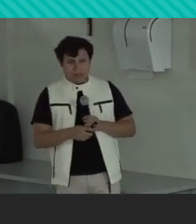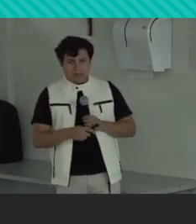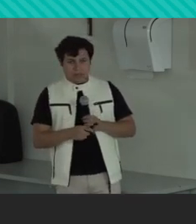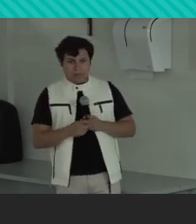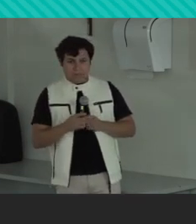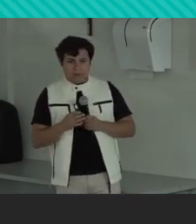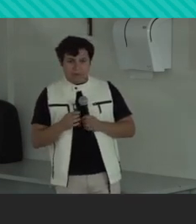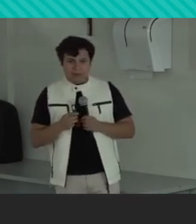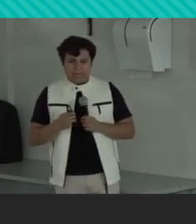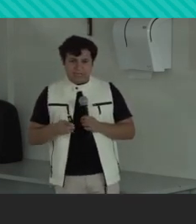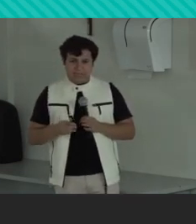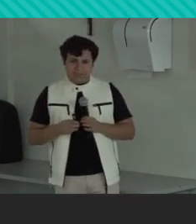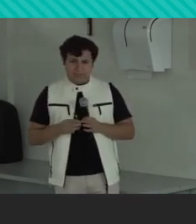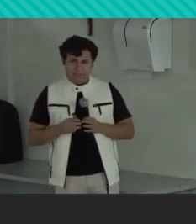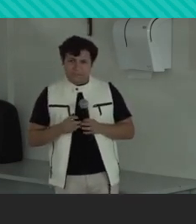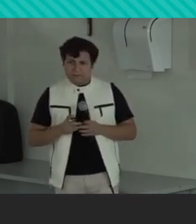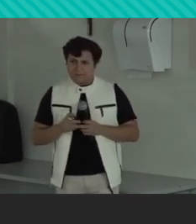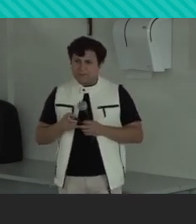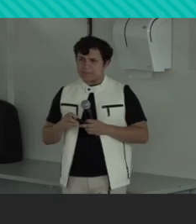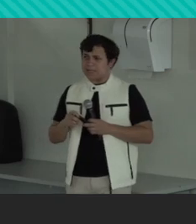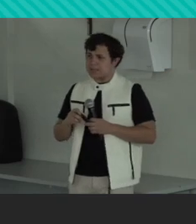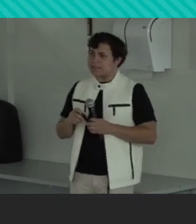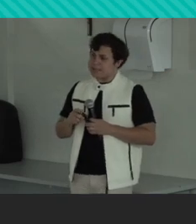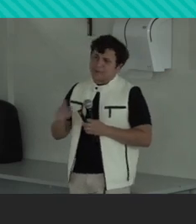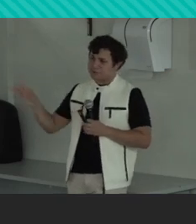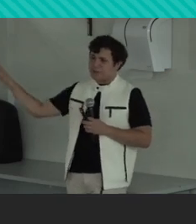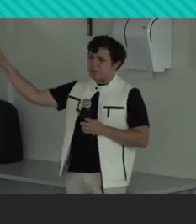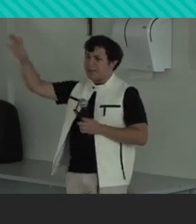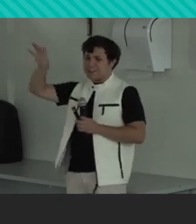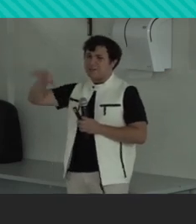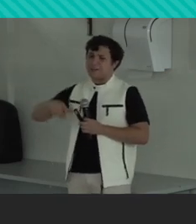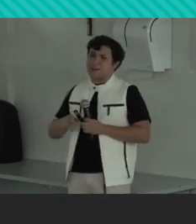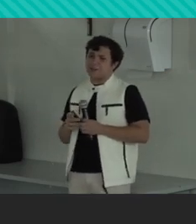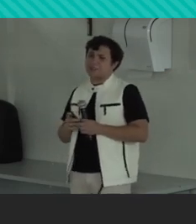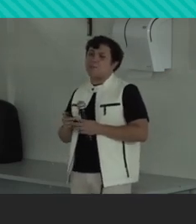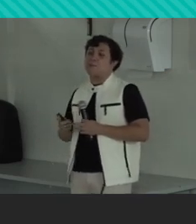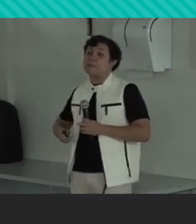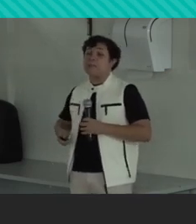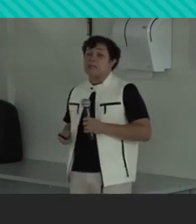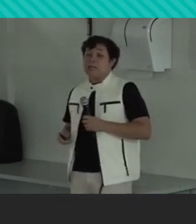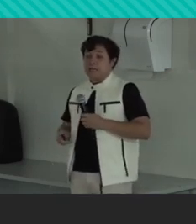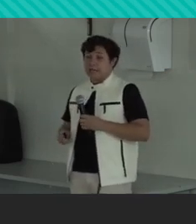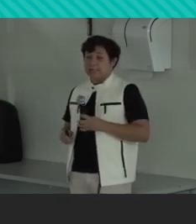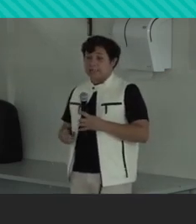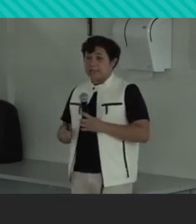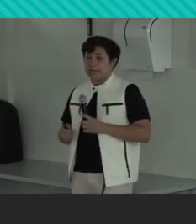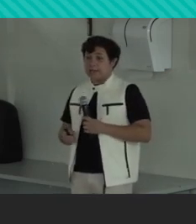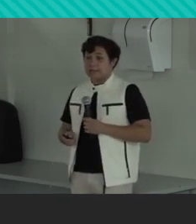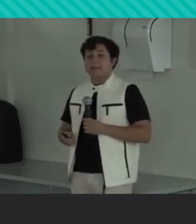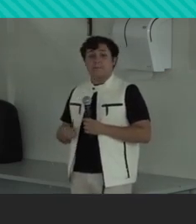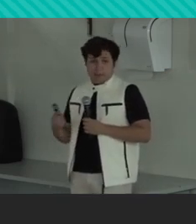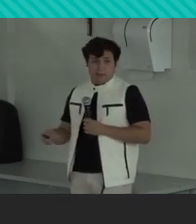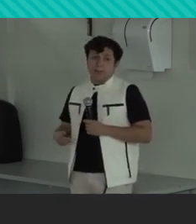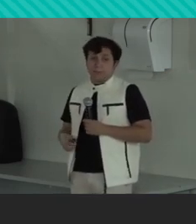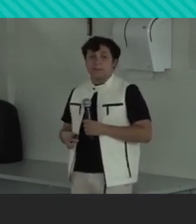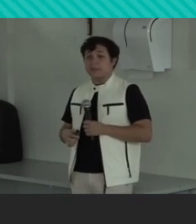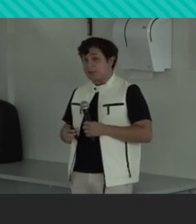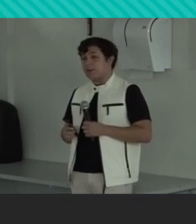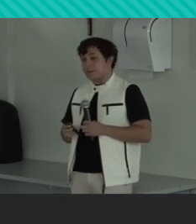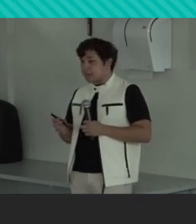Y en prepa 7, que está justo ahí a un ladito, en Arcos de Zapopan, también intérpretes de lengua de señas, y